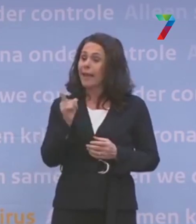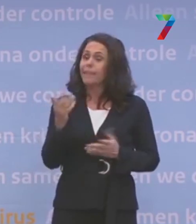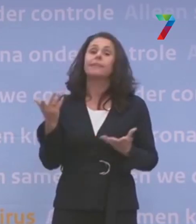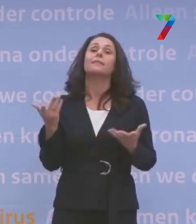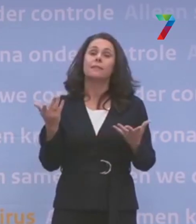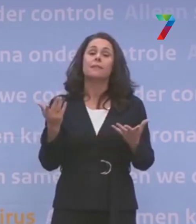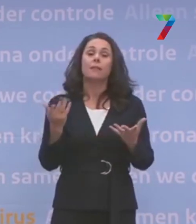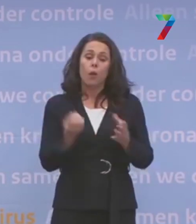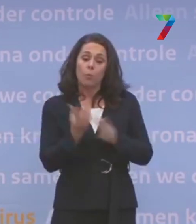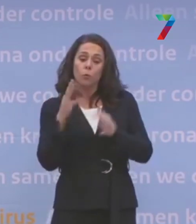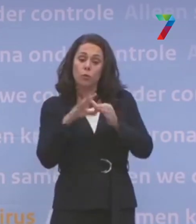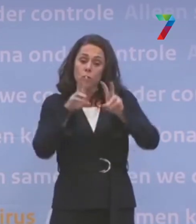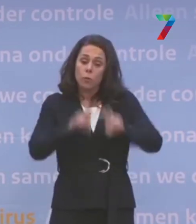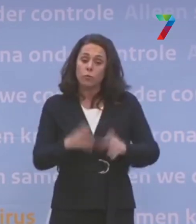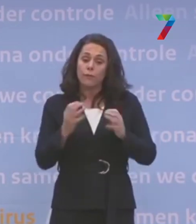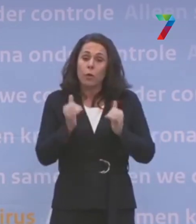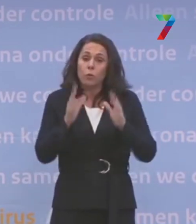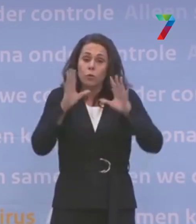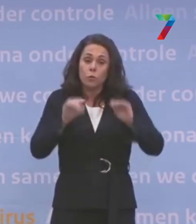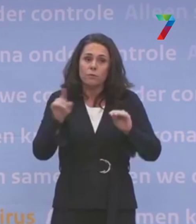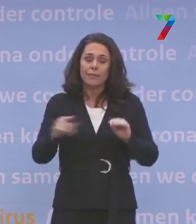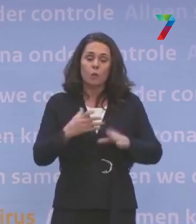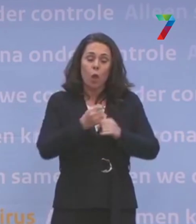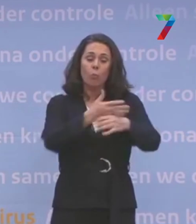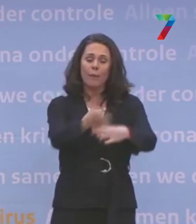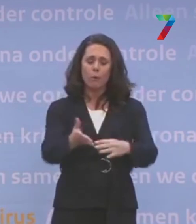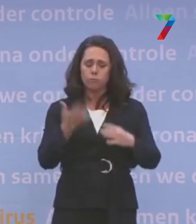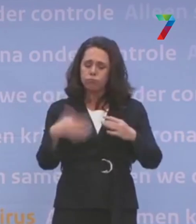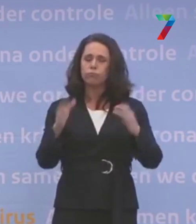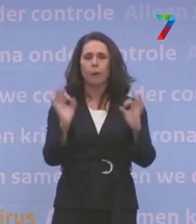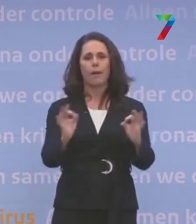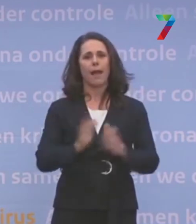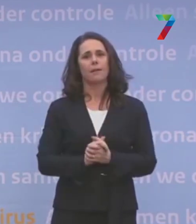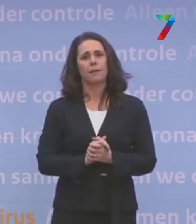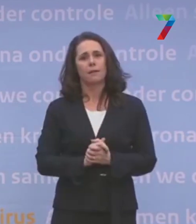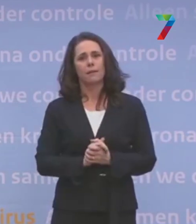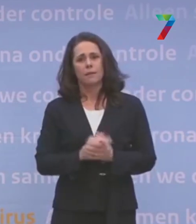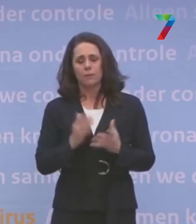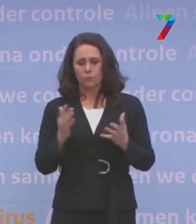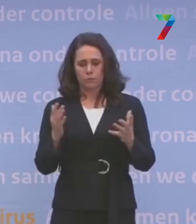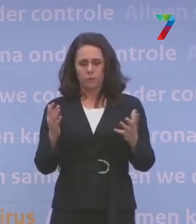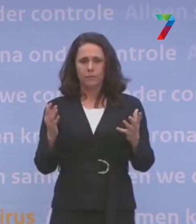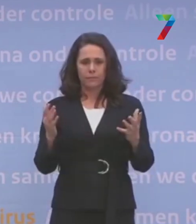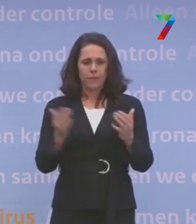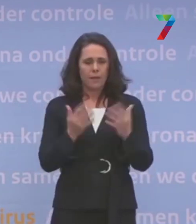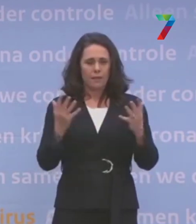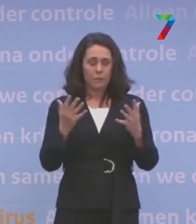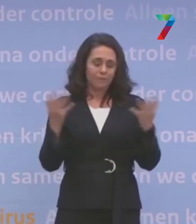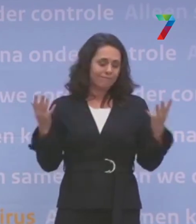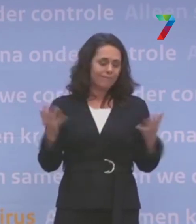bron- en contactonderzoek goed kunnen doen, dan is dit hulpmiddel wel heel erg belangrijk. Want het gaat natuurlijk om een grote schaal. Je wilt een aantal dingen. Je